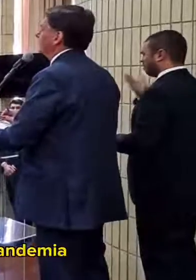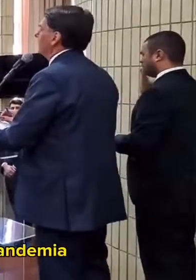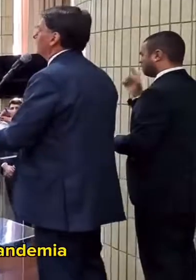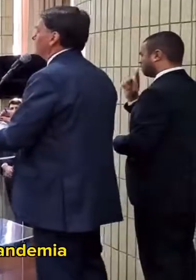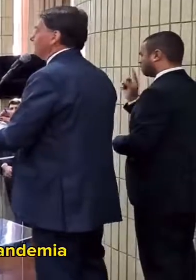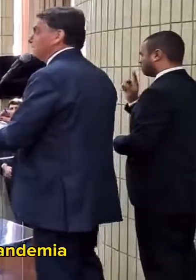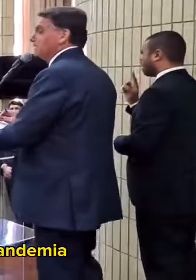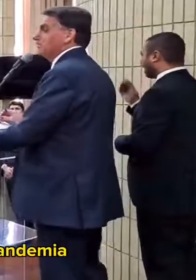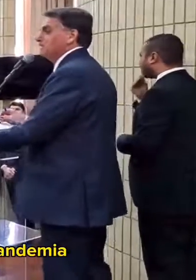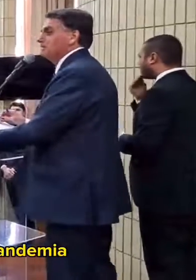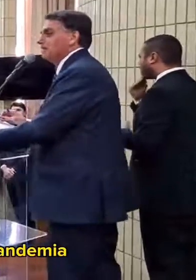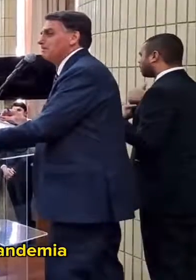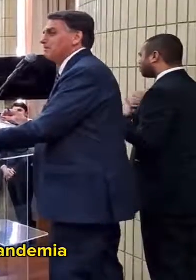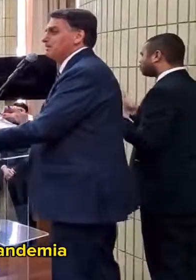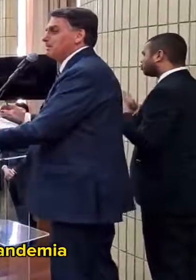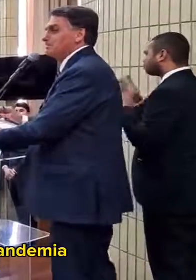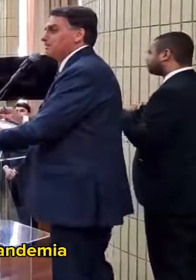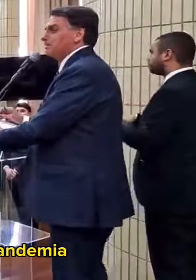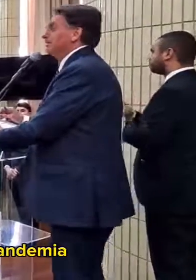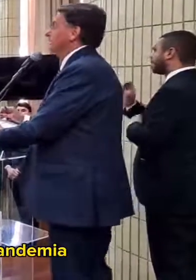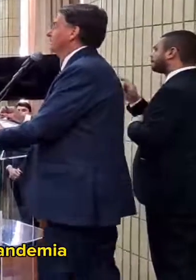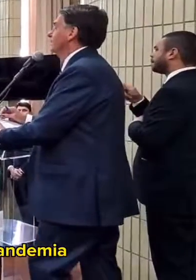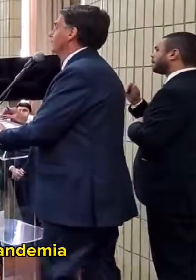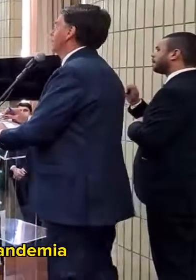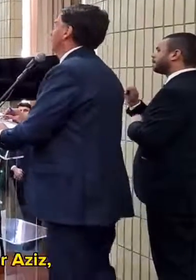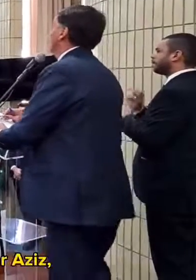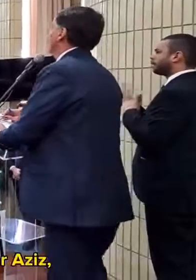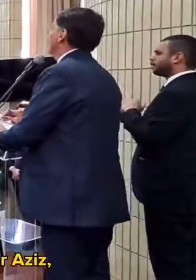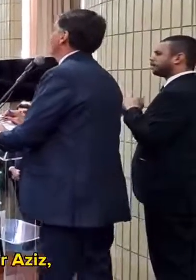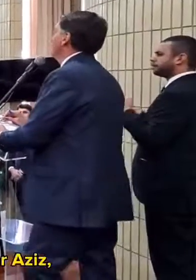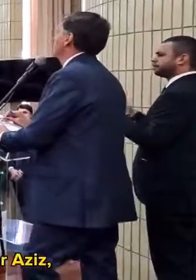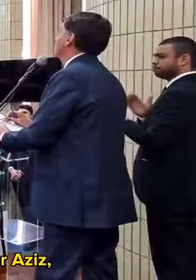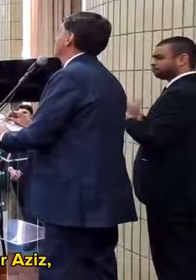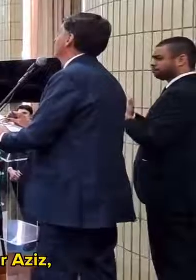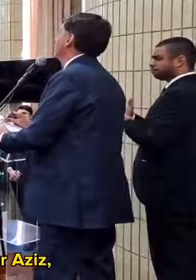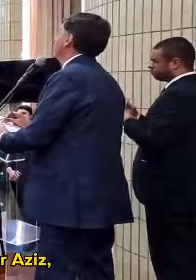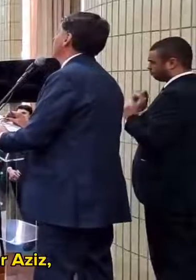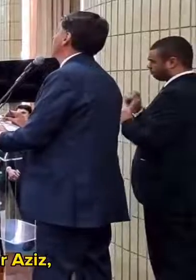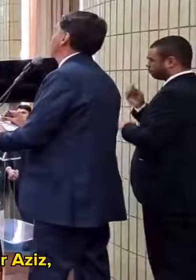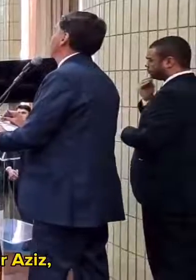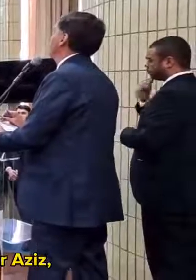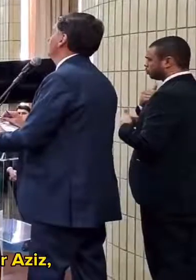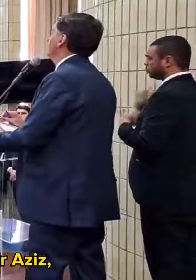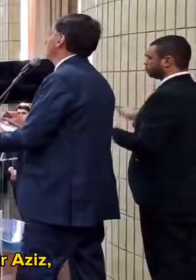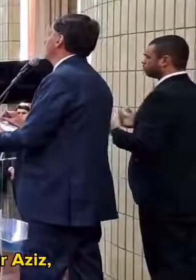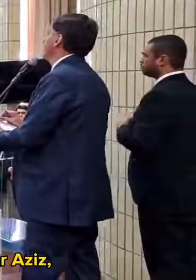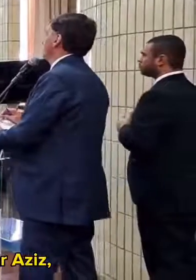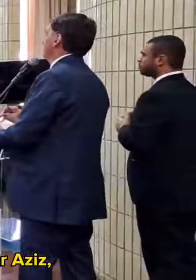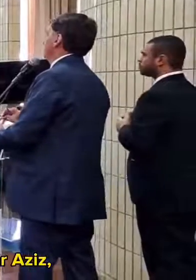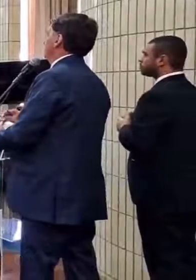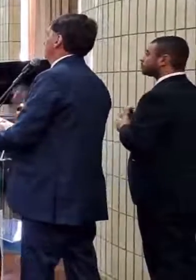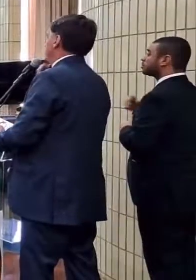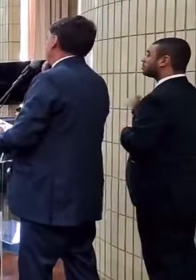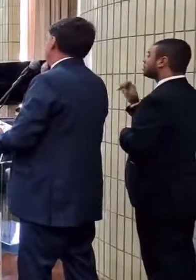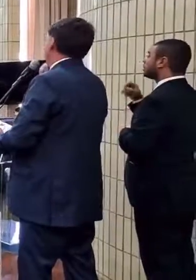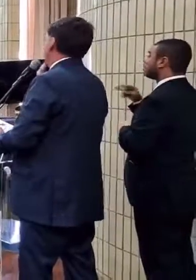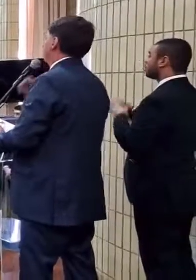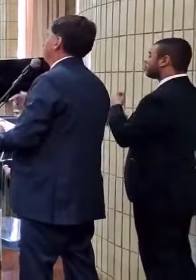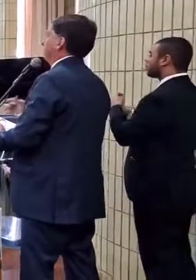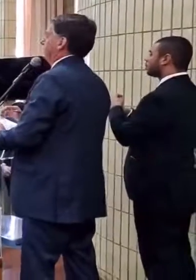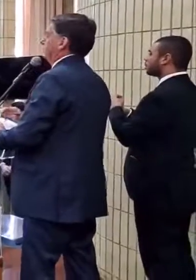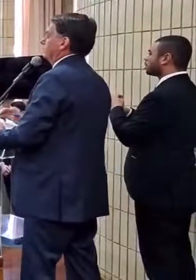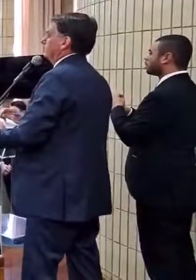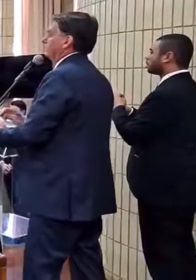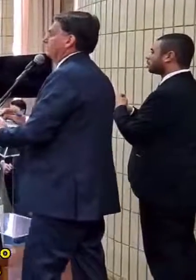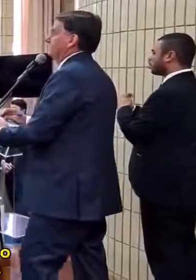Eu podia ter acabado com a CPI da pandemia rapidamente, mas, por exemplo, uma emenda do honestíssimo Omar Aziz,